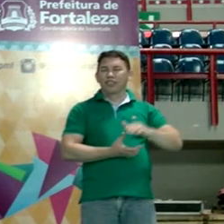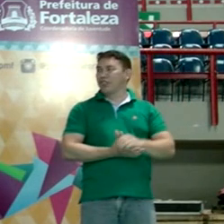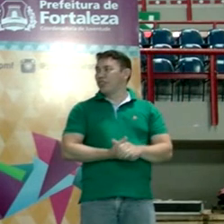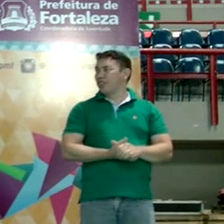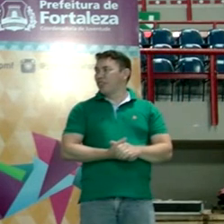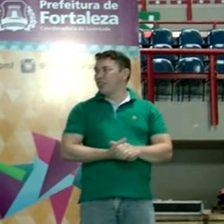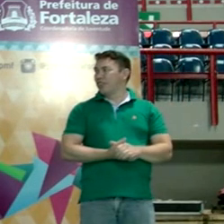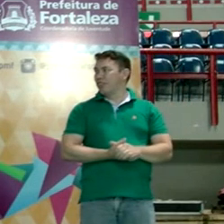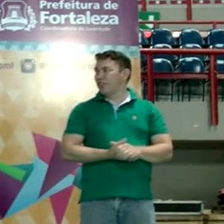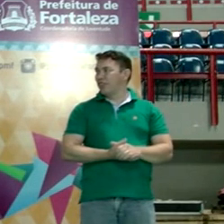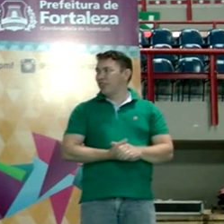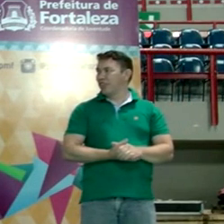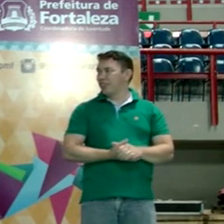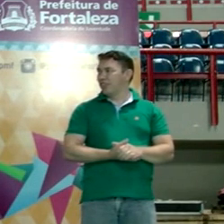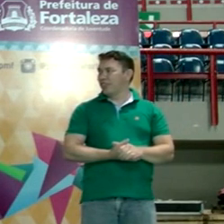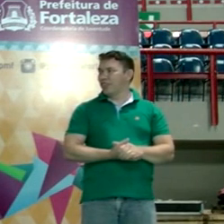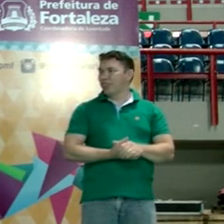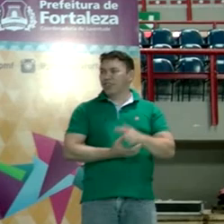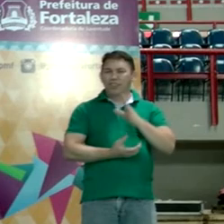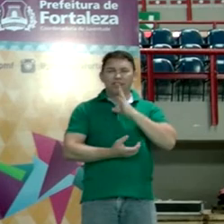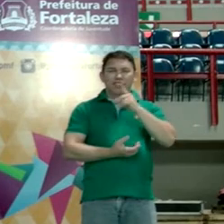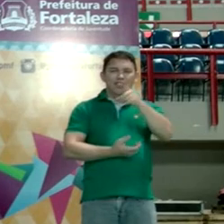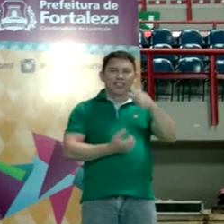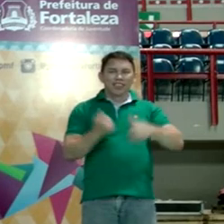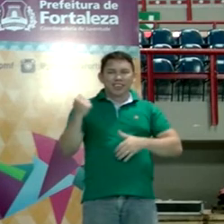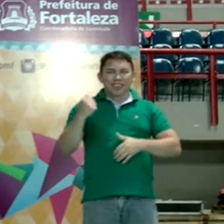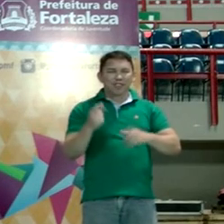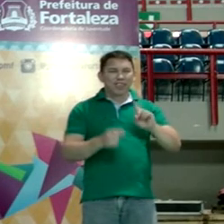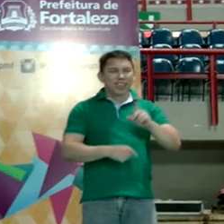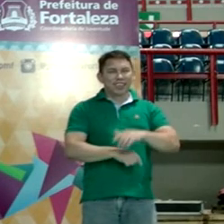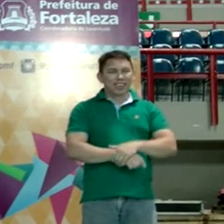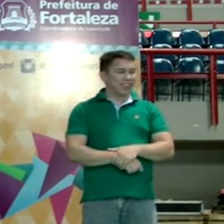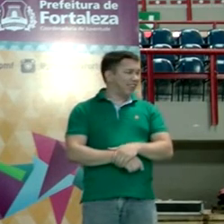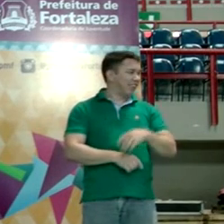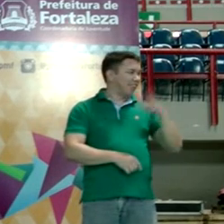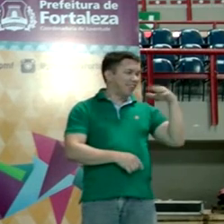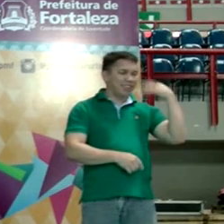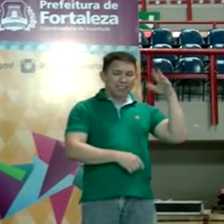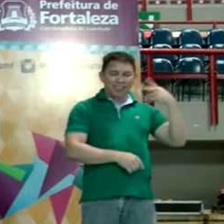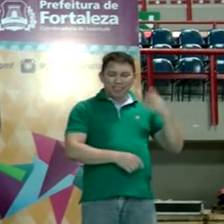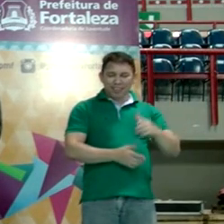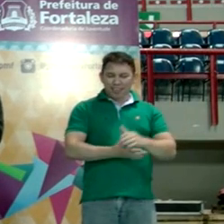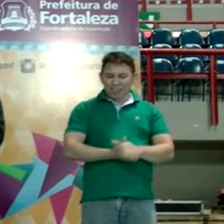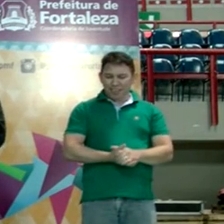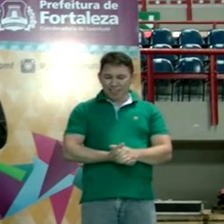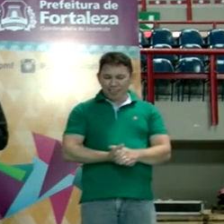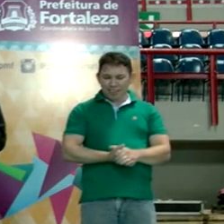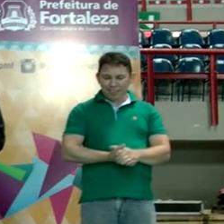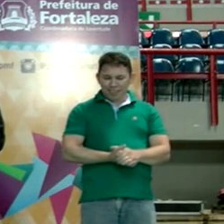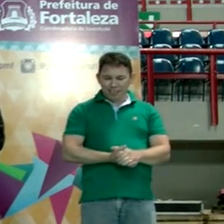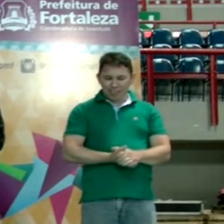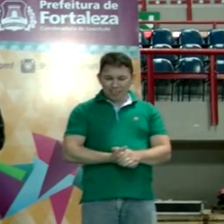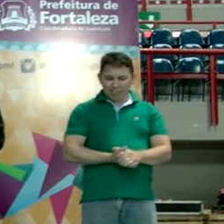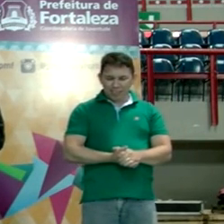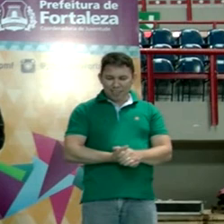não? Esse povo não sai à noite para dançar não. Bota de novo só para ter a continuidade. Bota aí de novo, aí, ó.